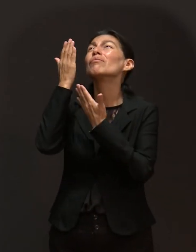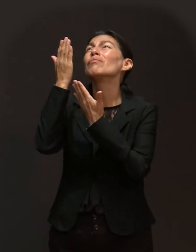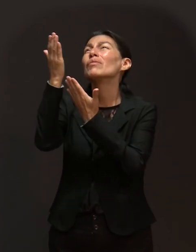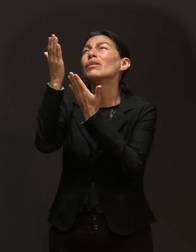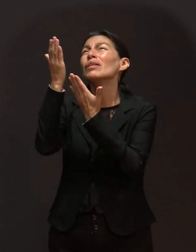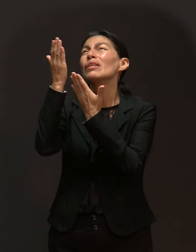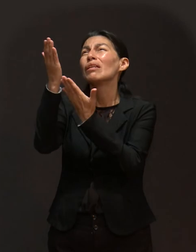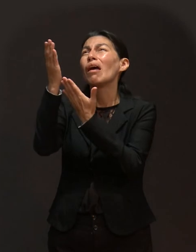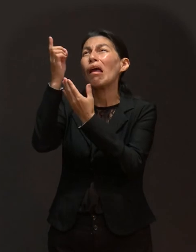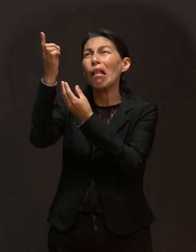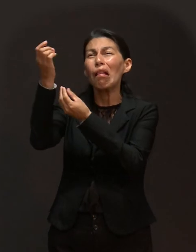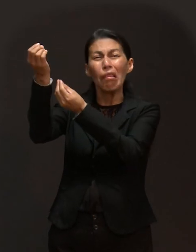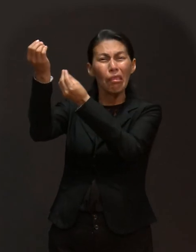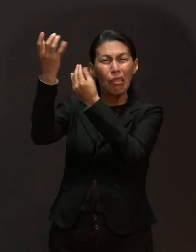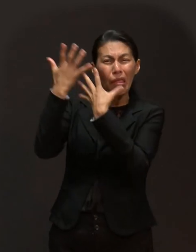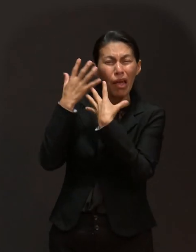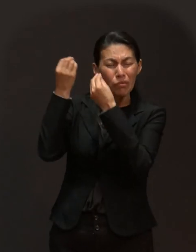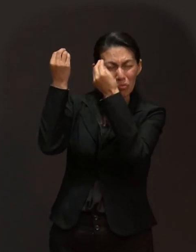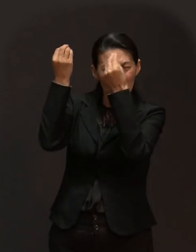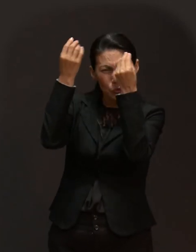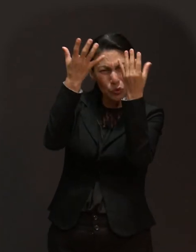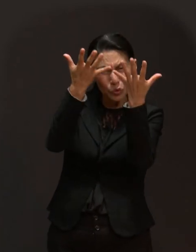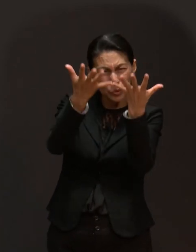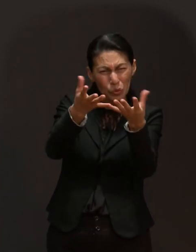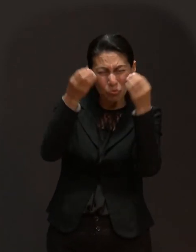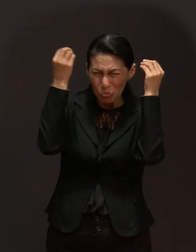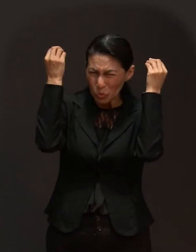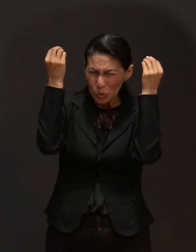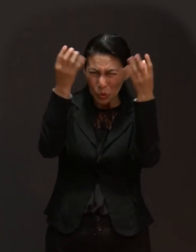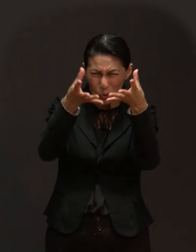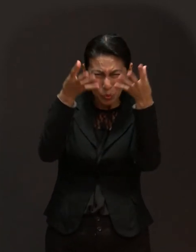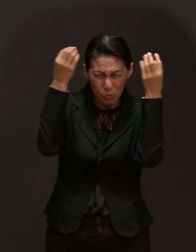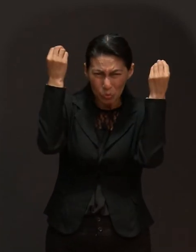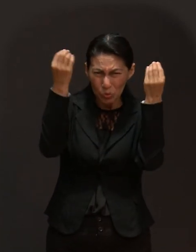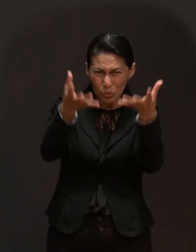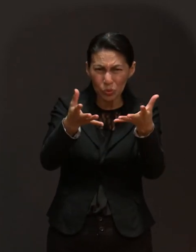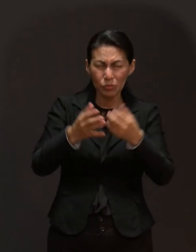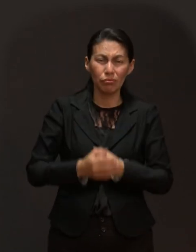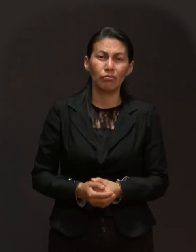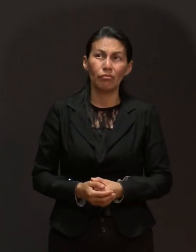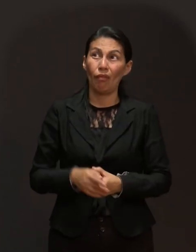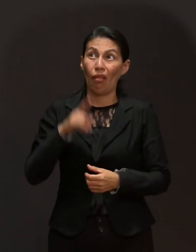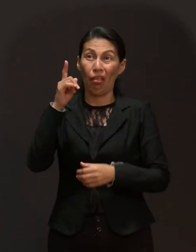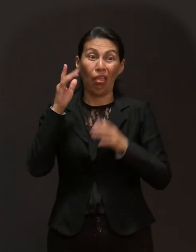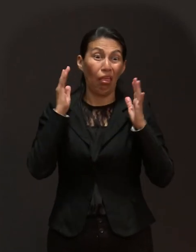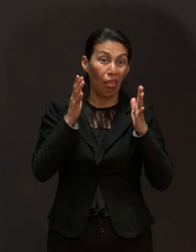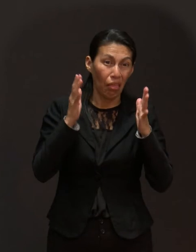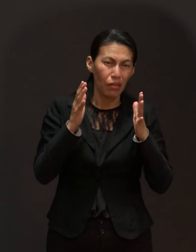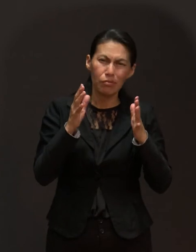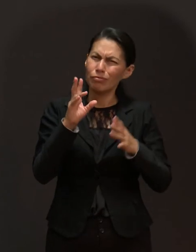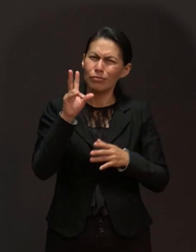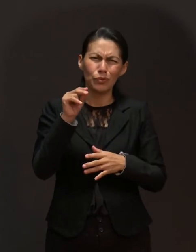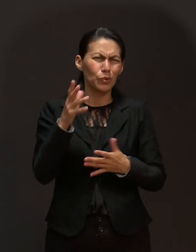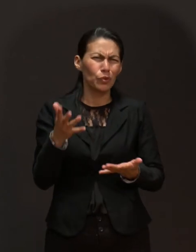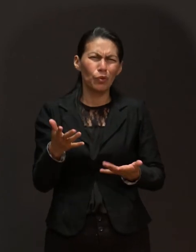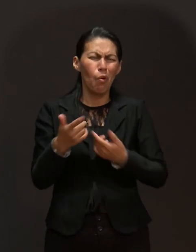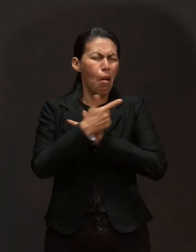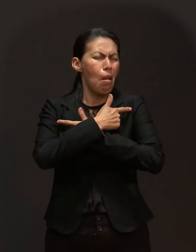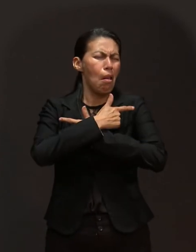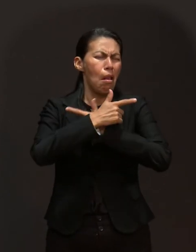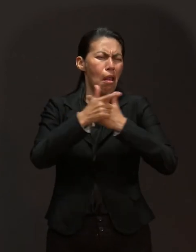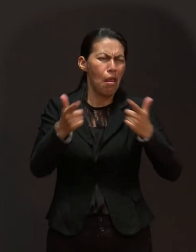pídasela a Dios así es el cual da a todos abundantemente y sin reproche Dios es